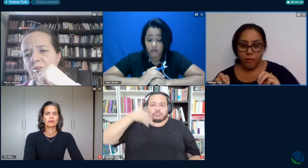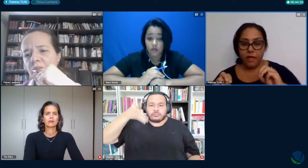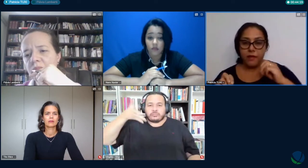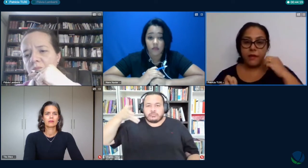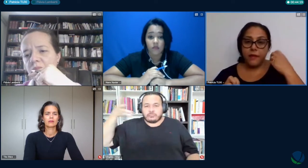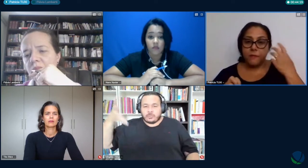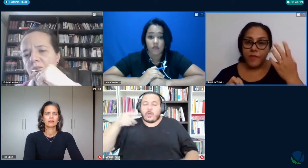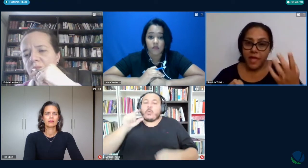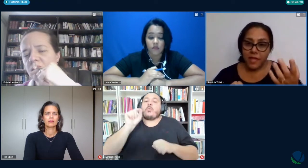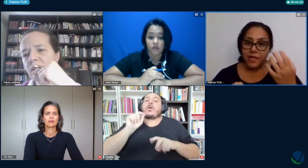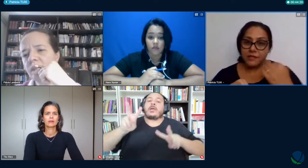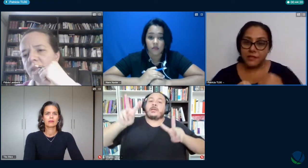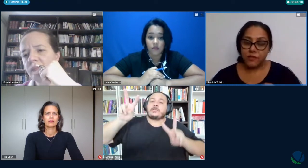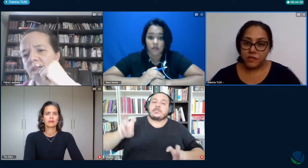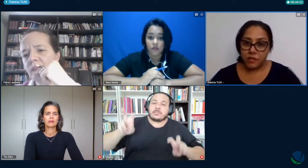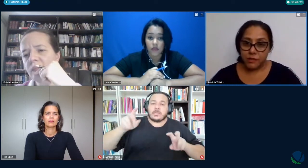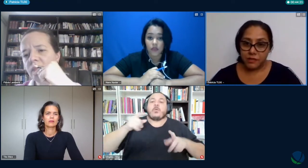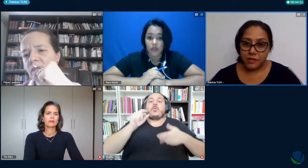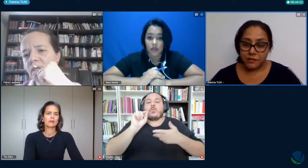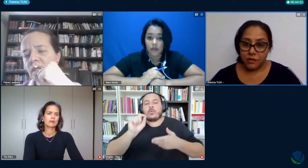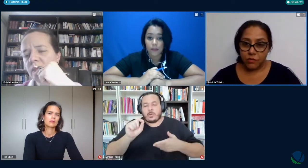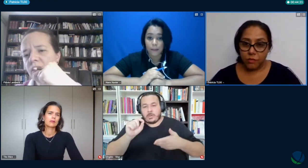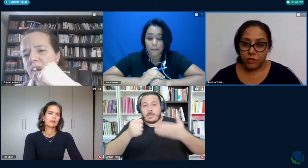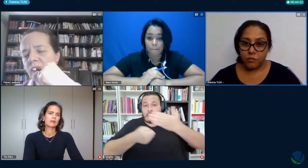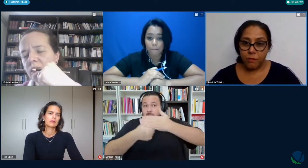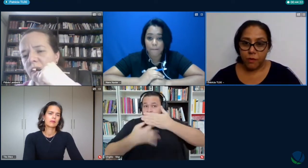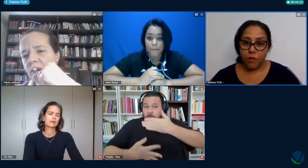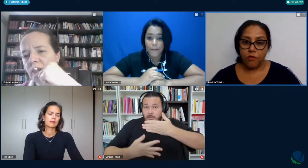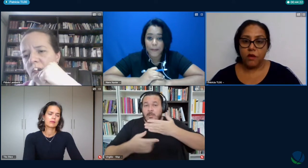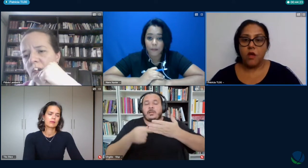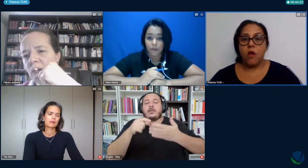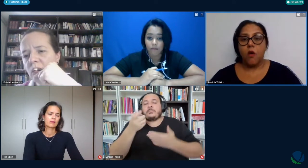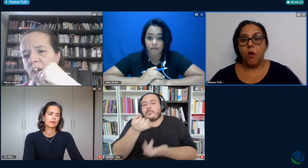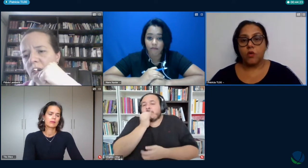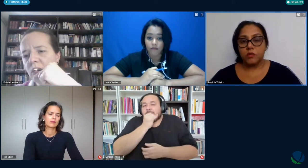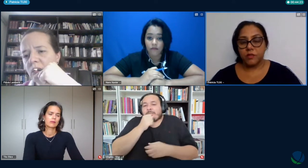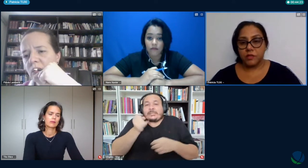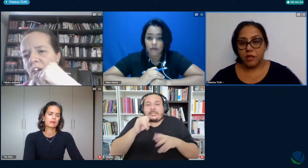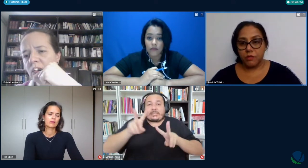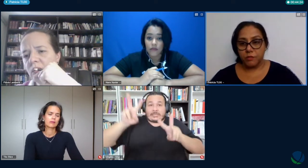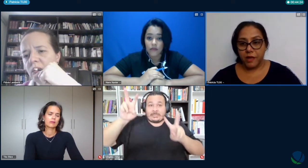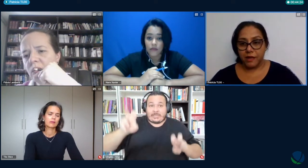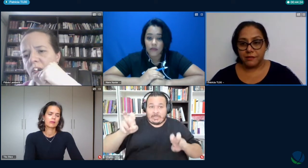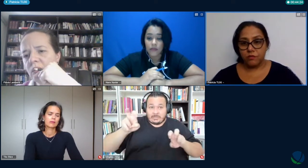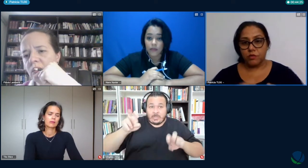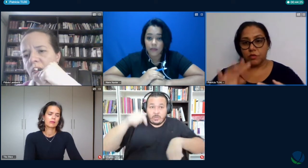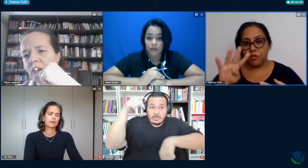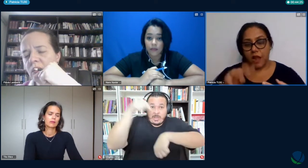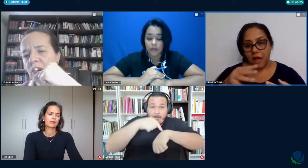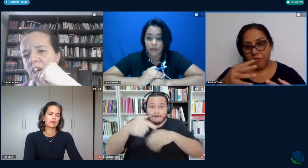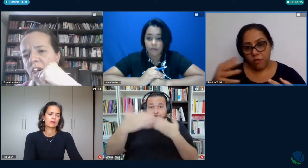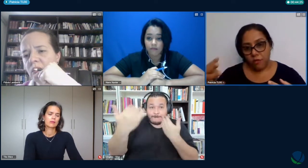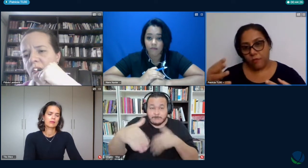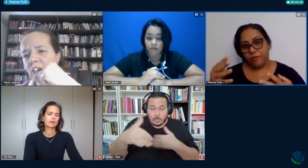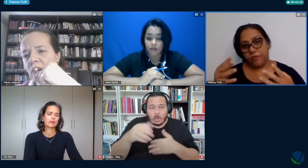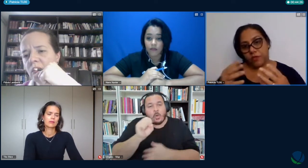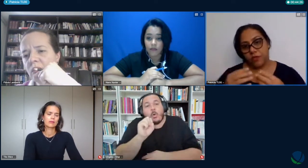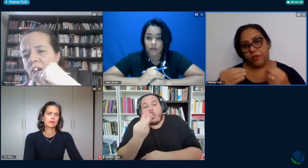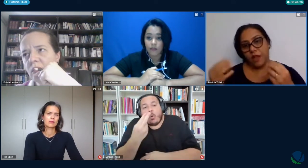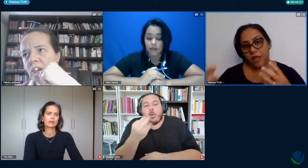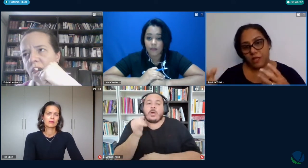citação e o que não é. E aí, se você tem uma citação no meio de uma prova ou se você tem uma explicação de um